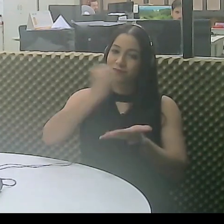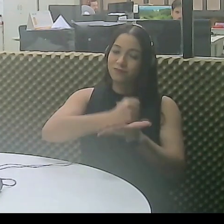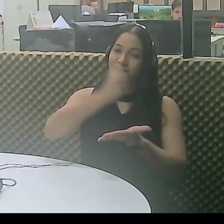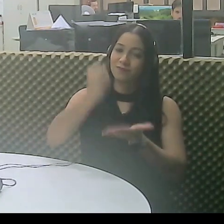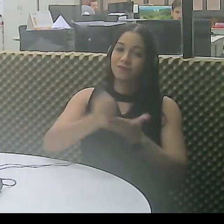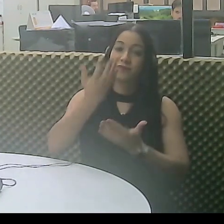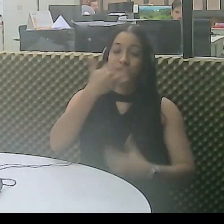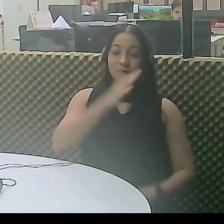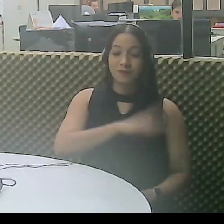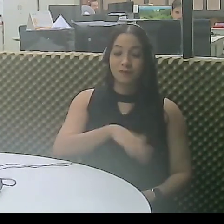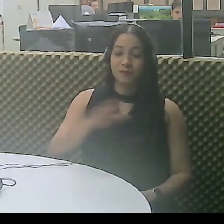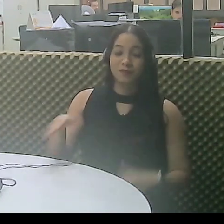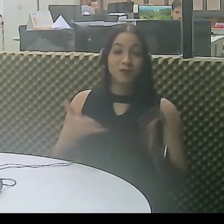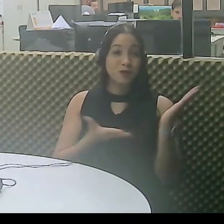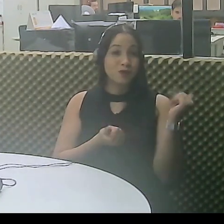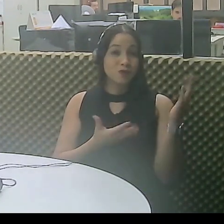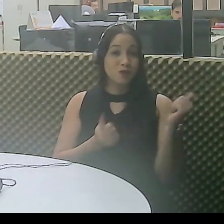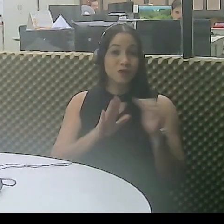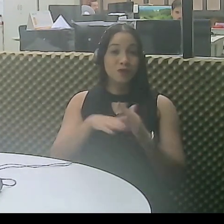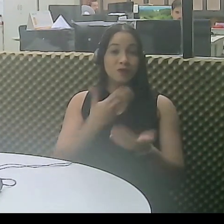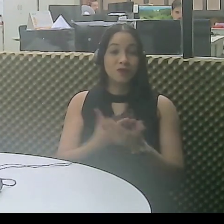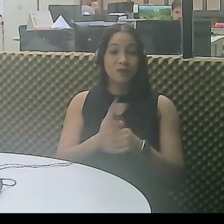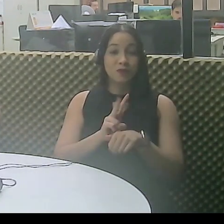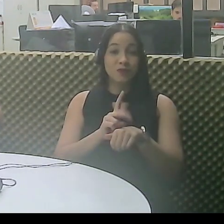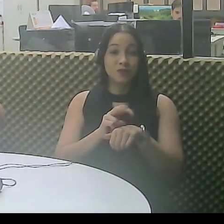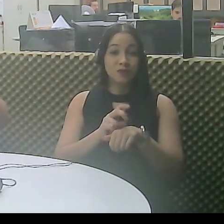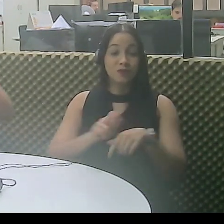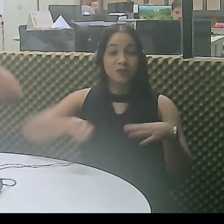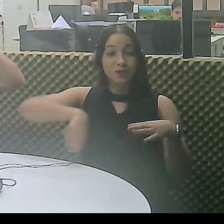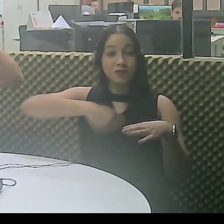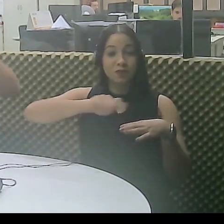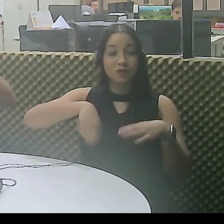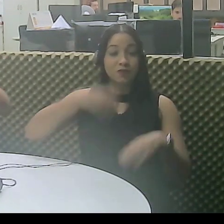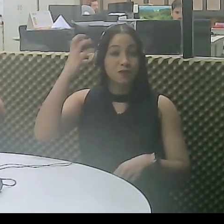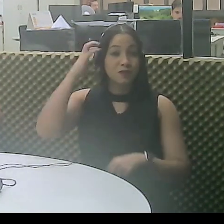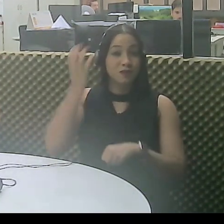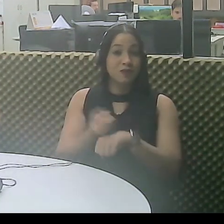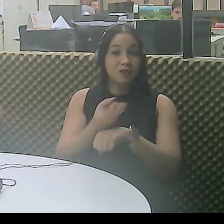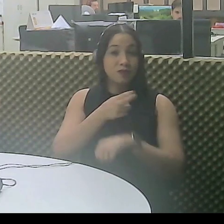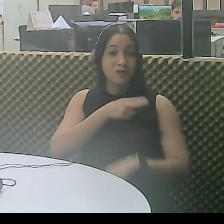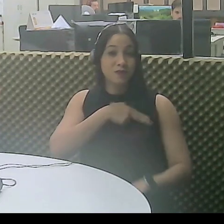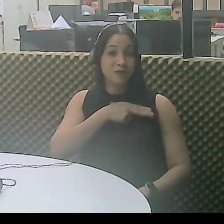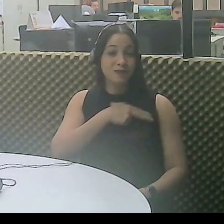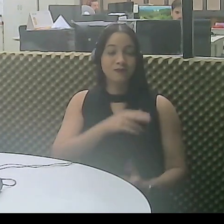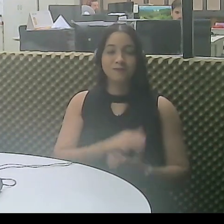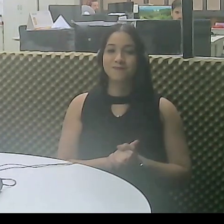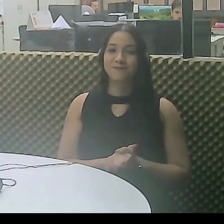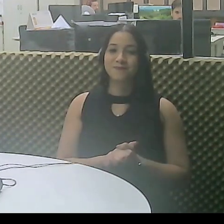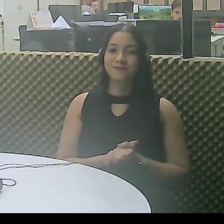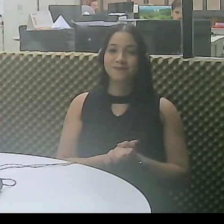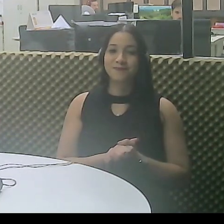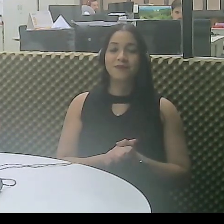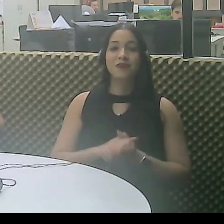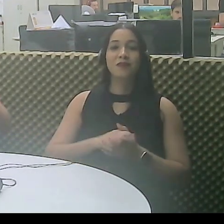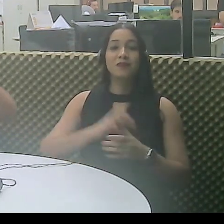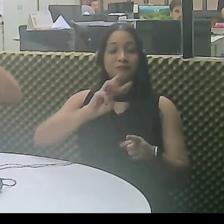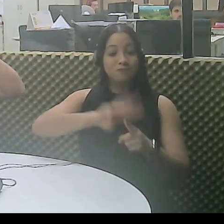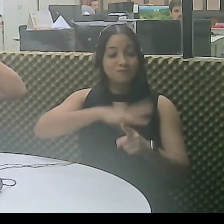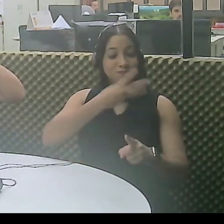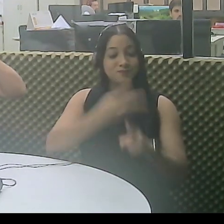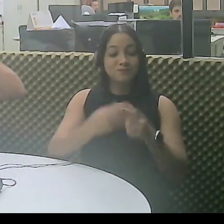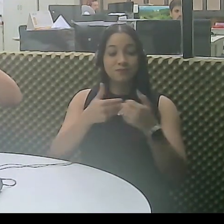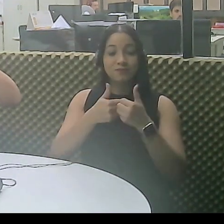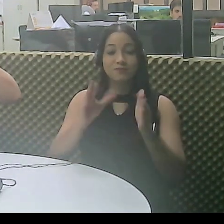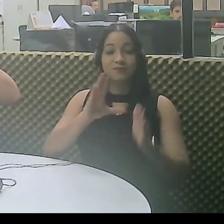nossas crianças e jovens agora tem aulas de robótica culinária e podcast no Snipers multiplicamos por